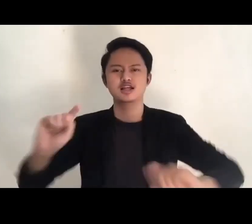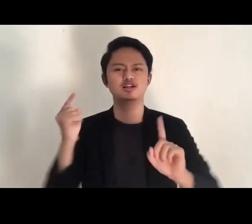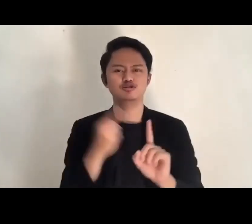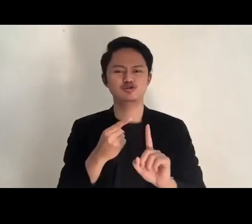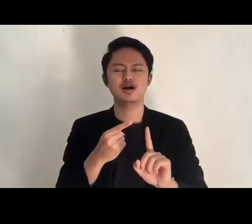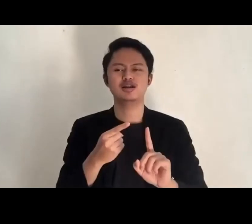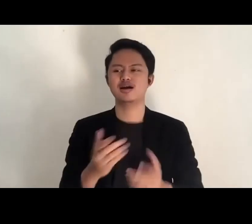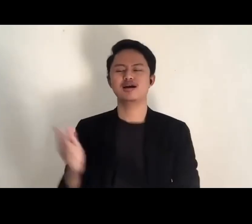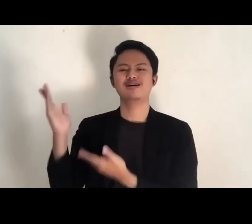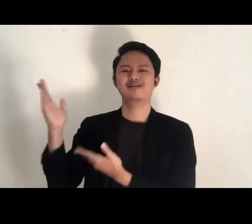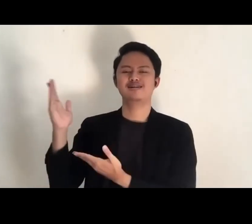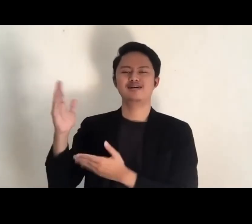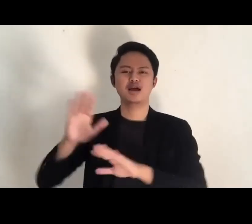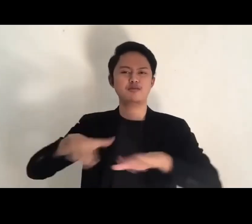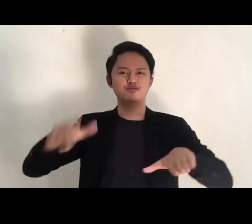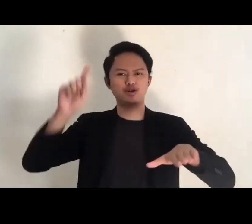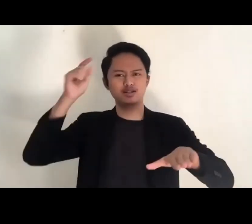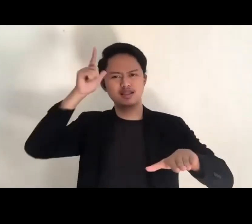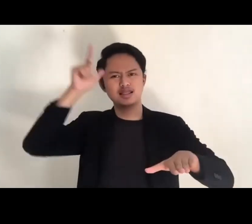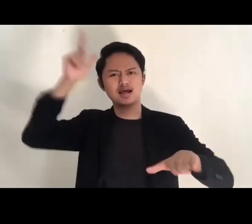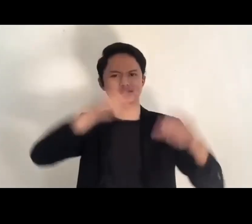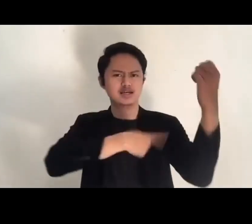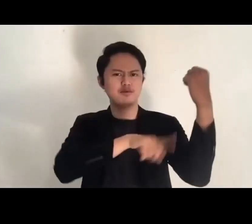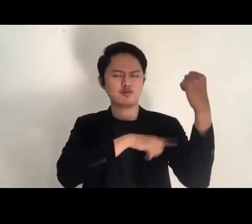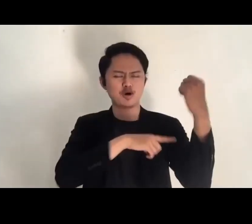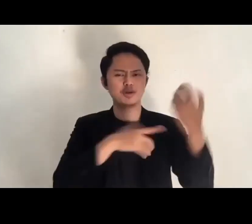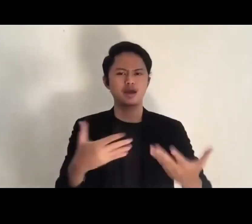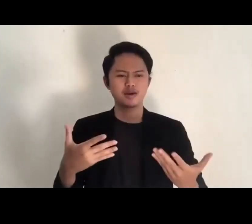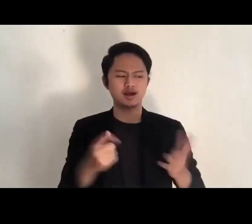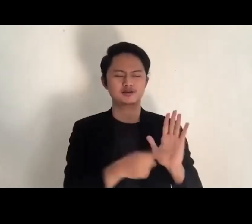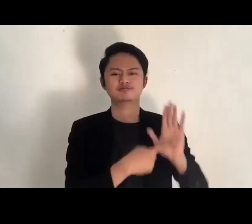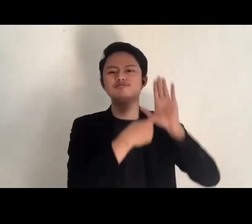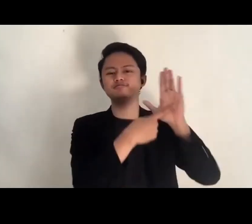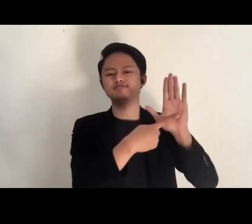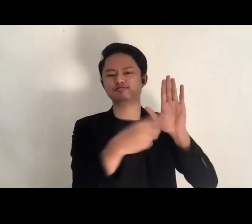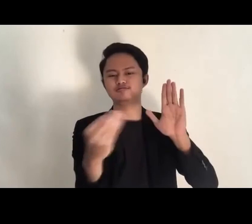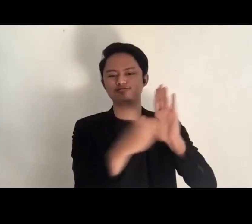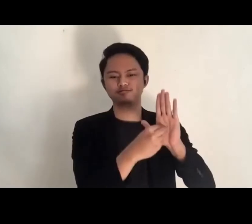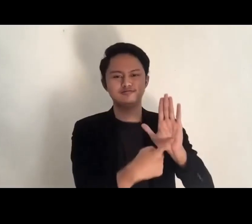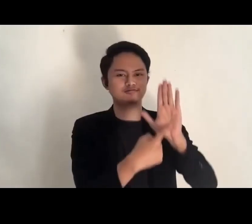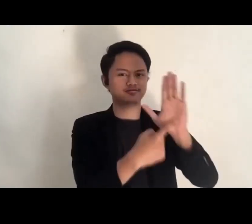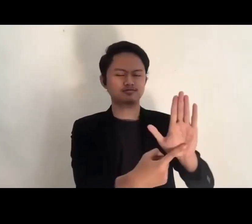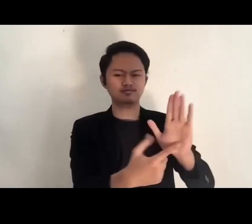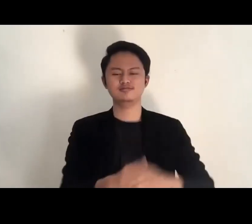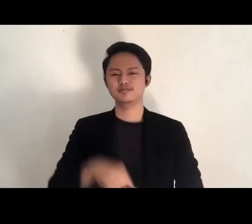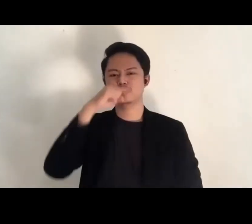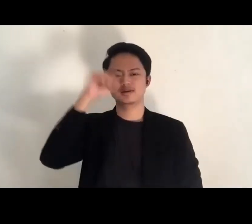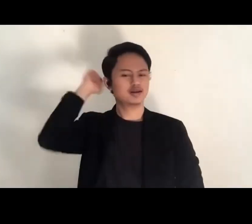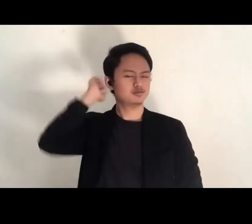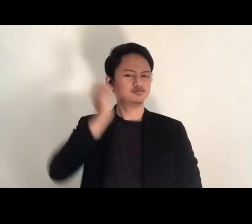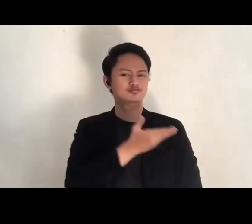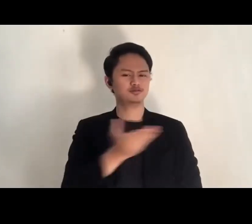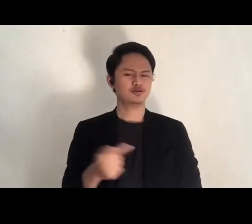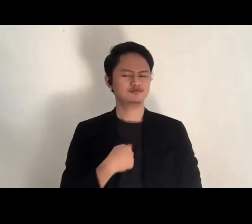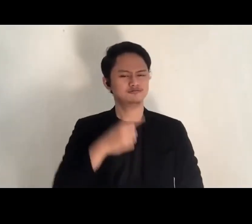tampilan kemampuan literasi peserta didik kami. Bapak Ibu peserta webinar yang saya hormati,